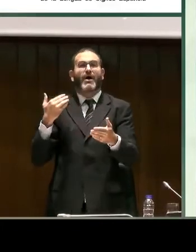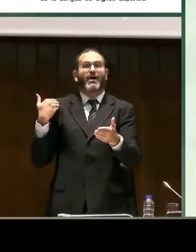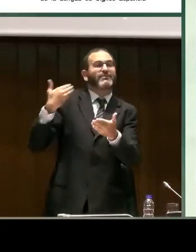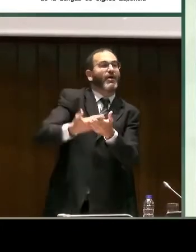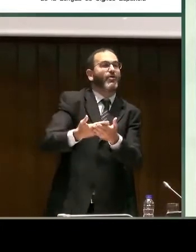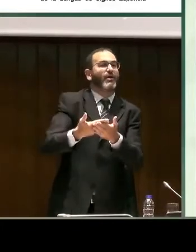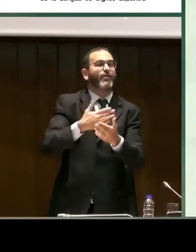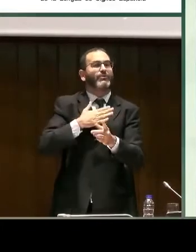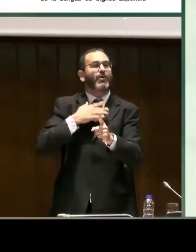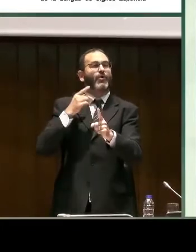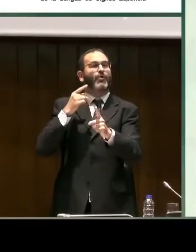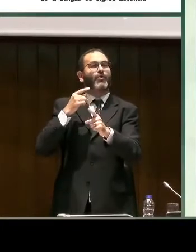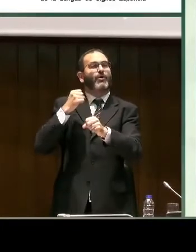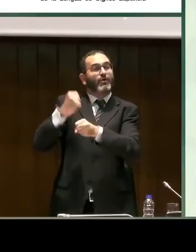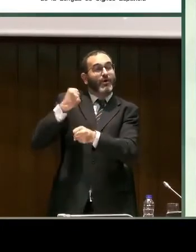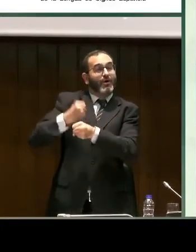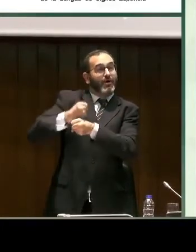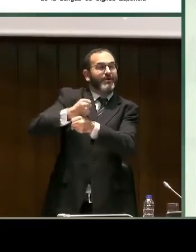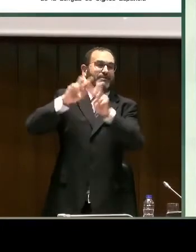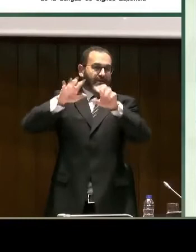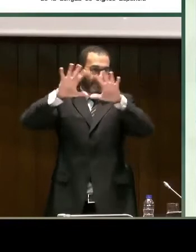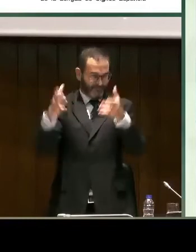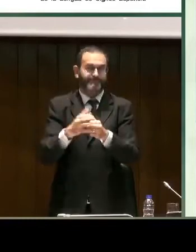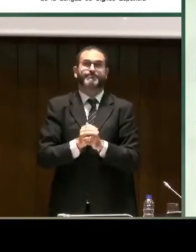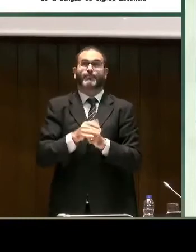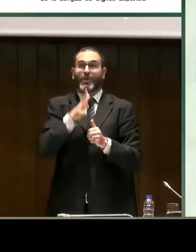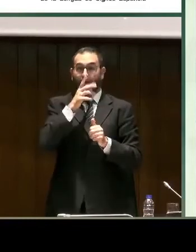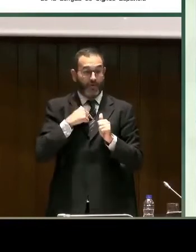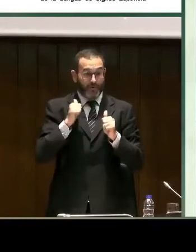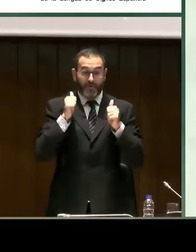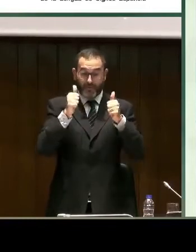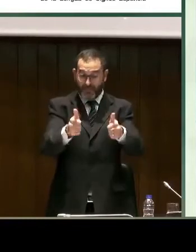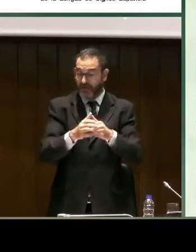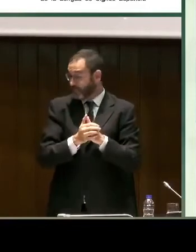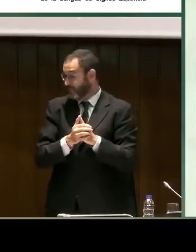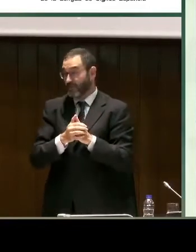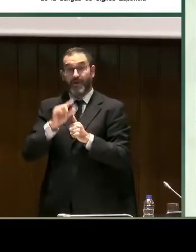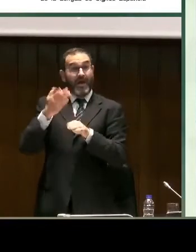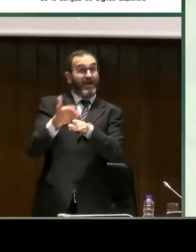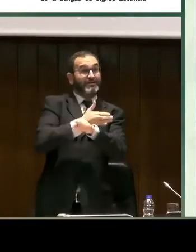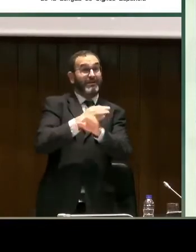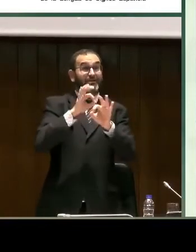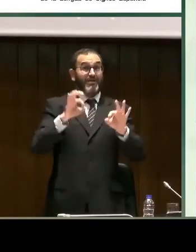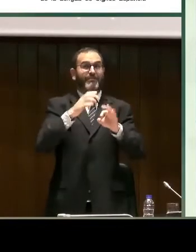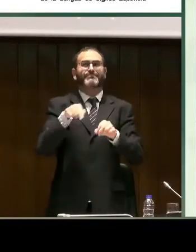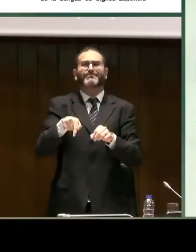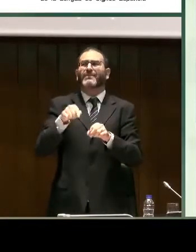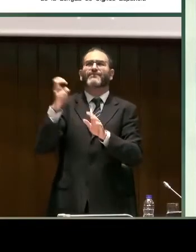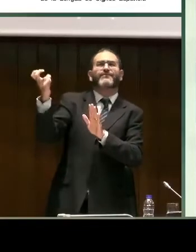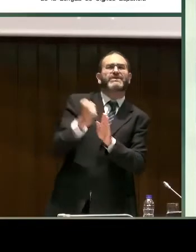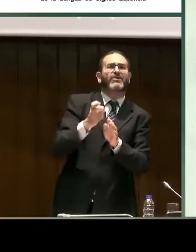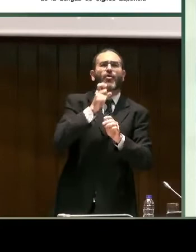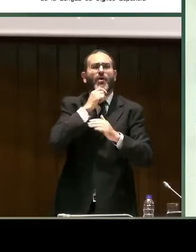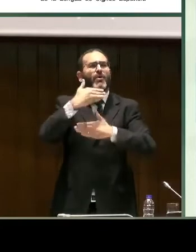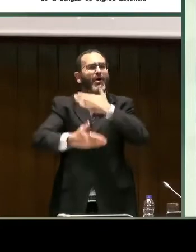el tema del que vamos a hablar hoy, el trabajo que hemos desarrollado en el territorio. Si os parece,